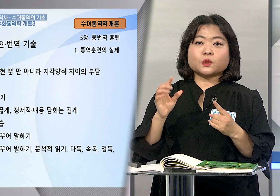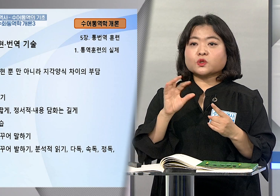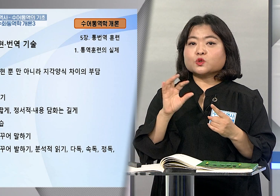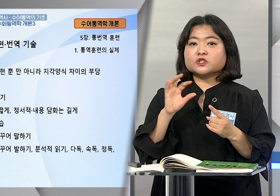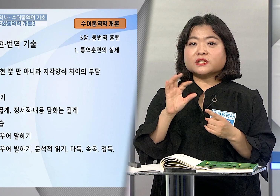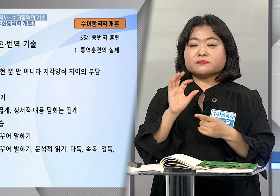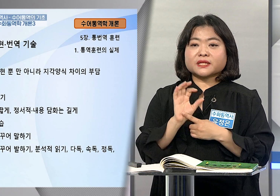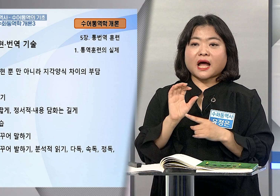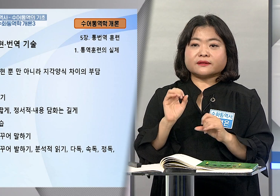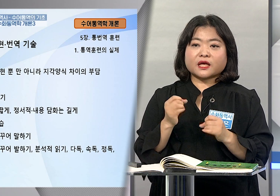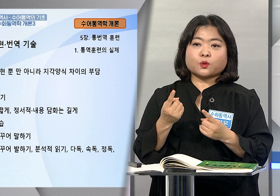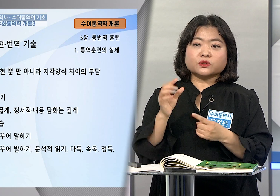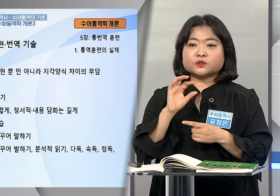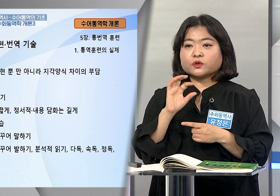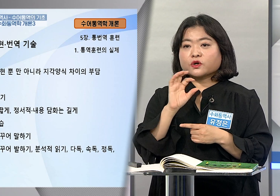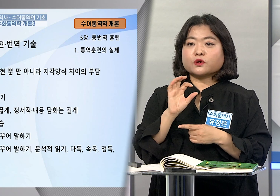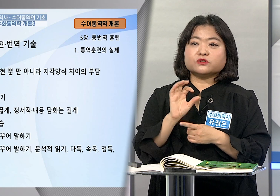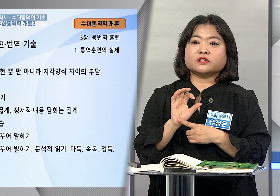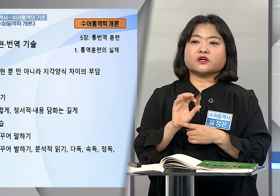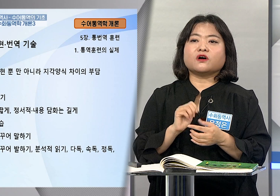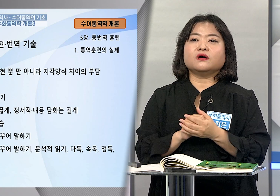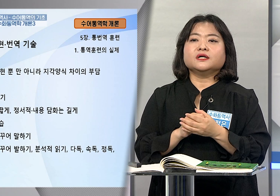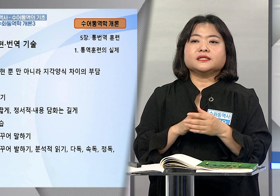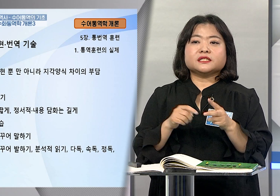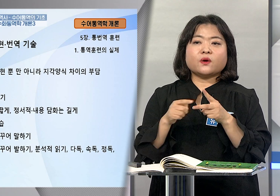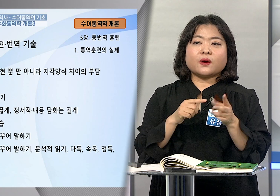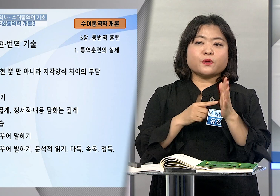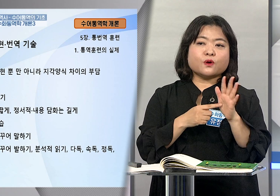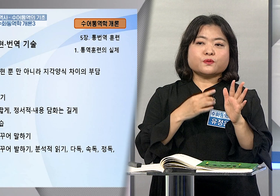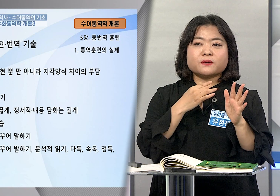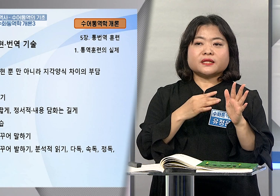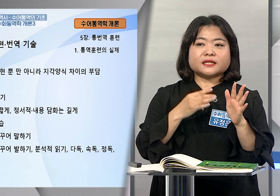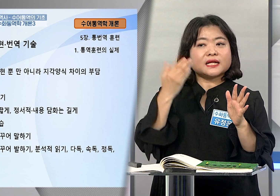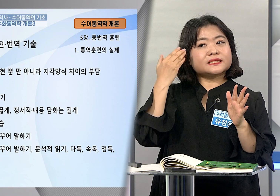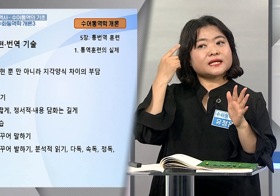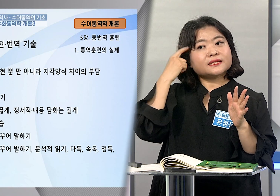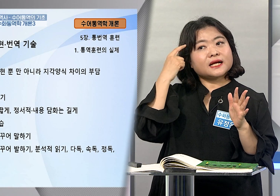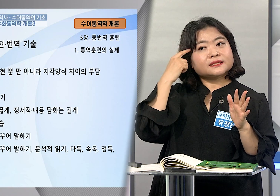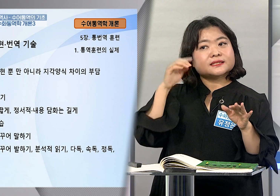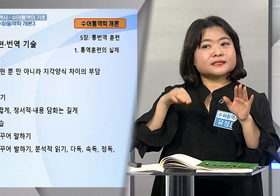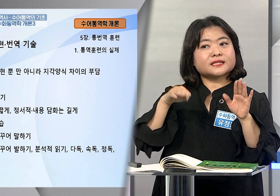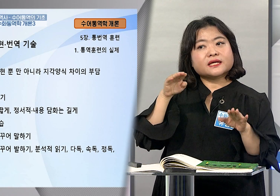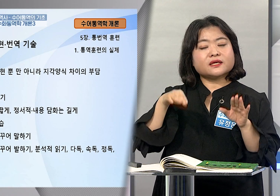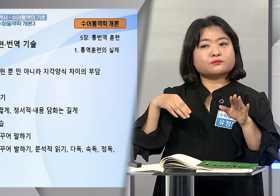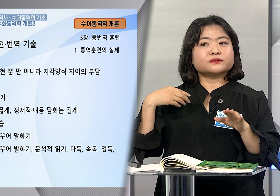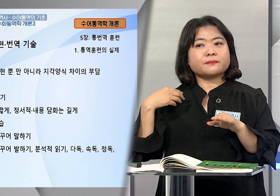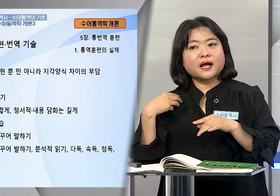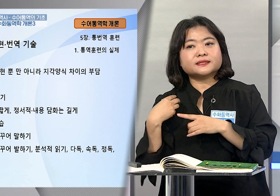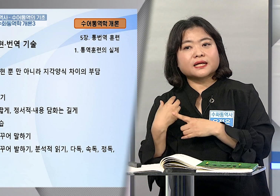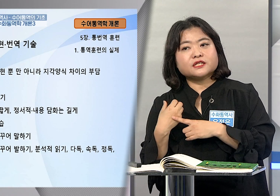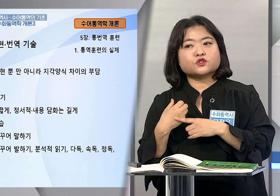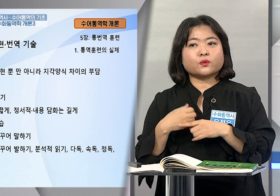동시통역 훈련입니다. 네, 동시통역의 훈련이요. 이해와 표현뿐만 아니라 지각양식 차이의 부담까지가 있죠.